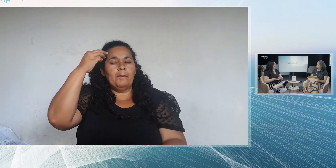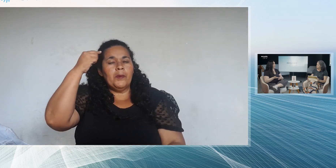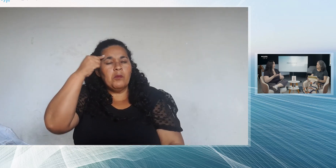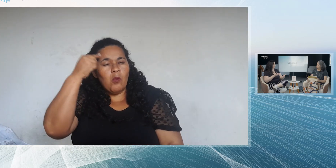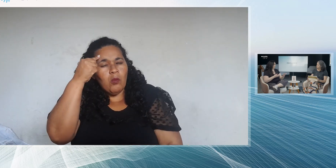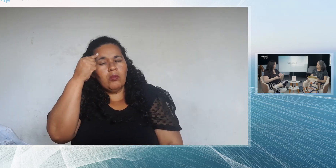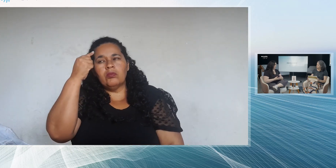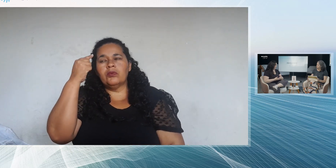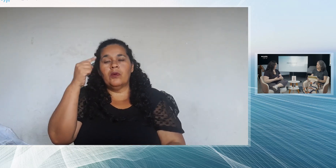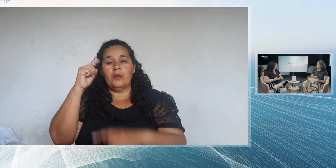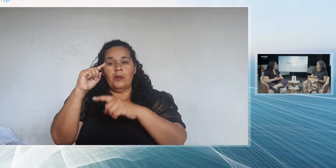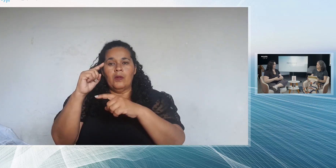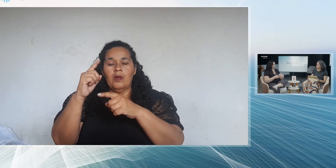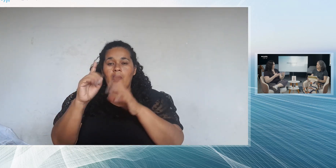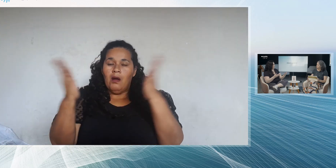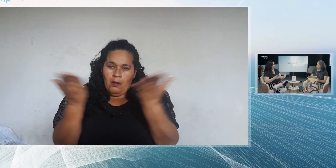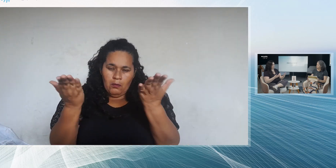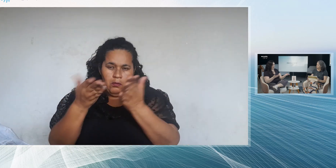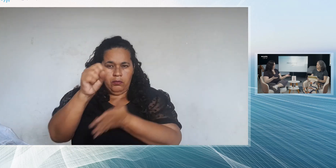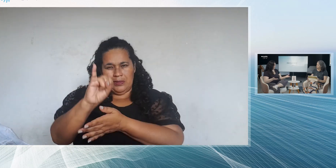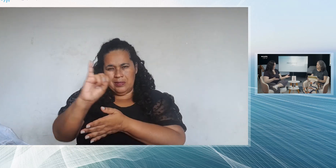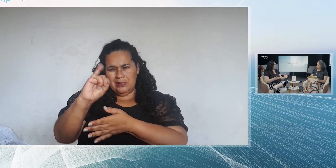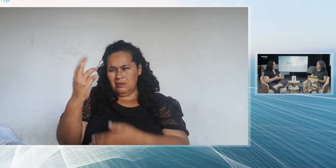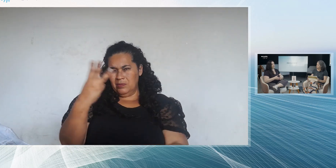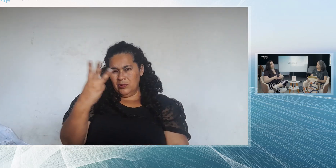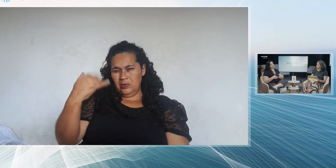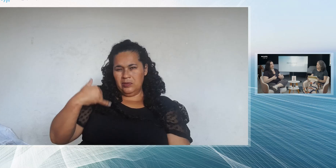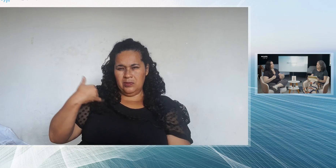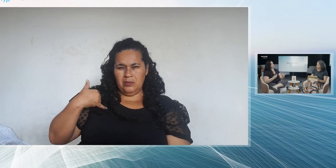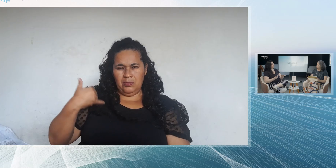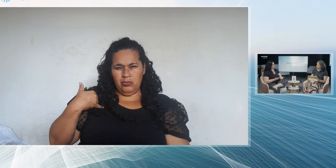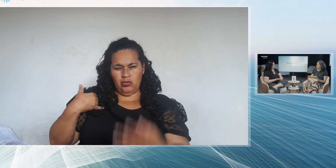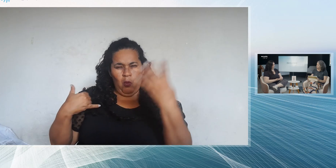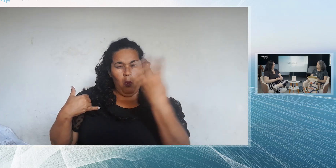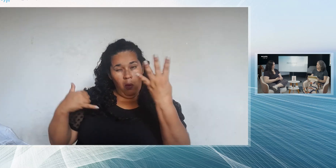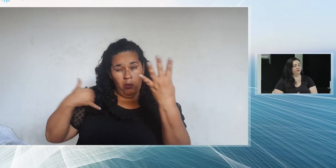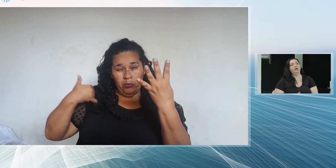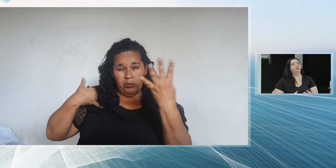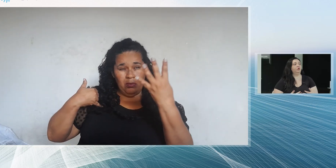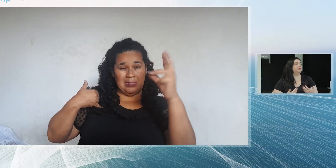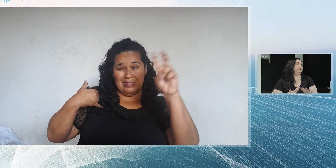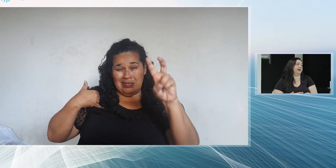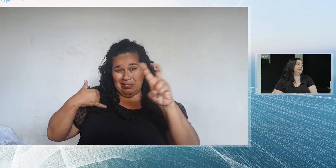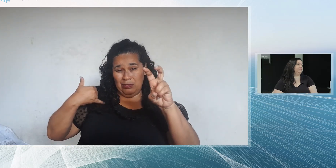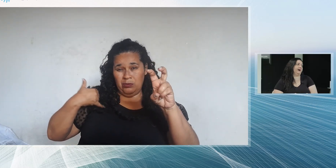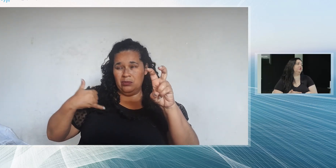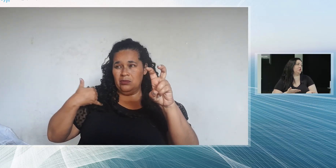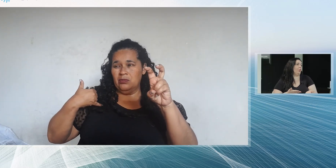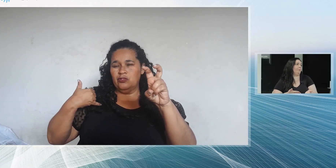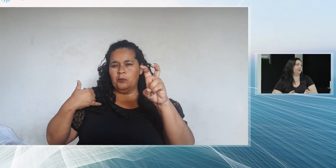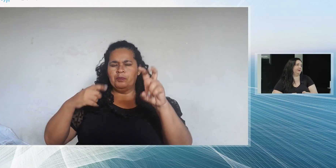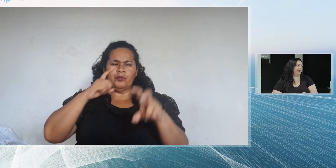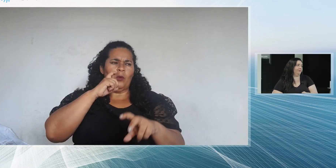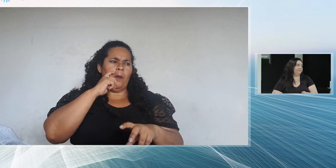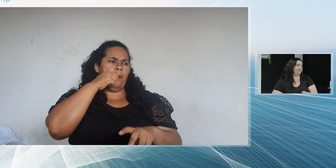uma criança antes dos 6 anos, uma criança de 3, 4, 5, que os pais já estão desconfiando, o nosso olhar é de fato